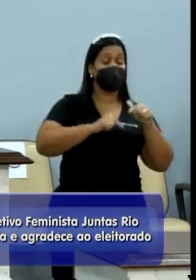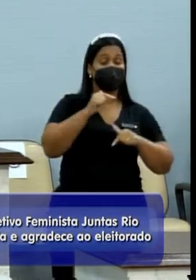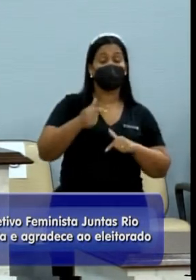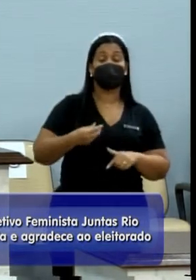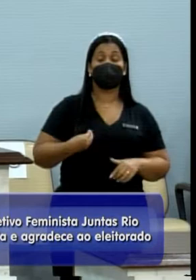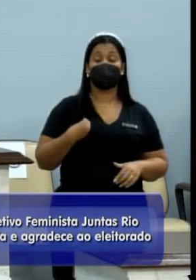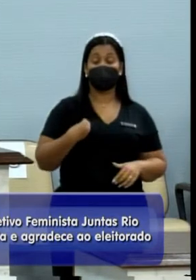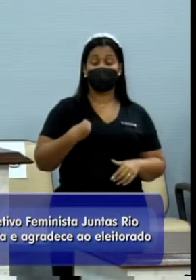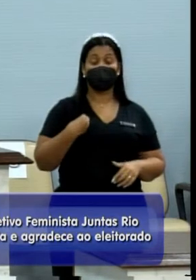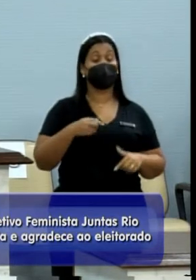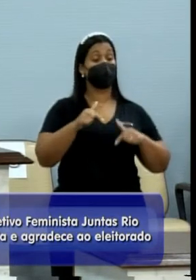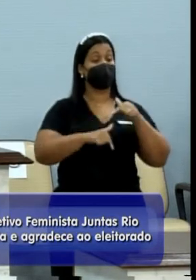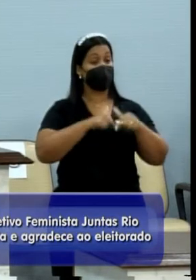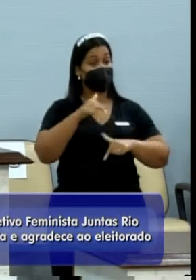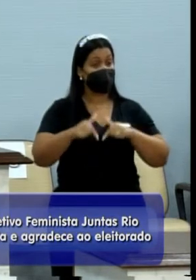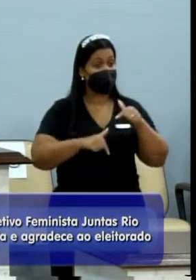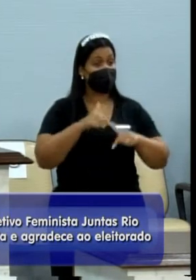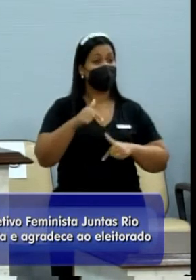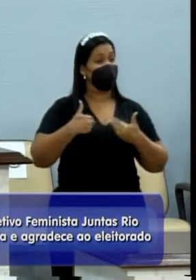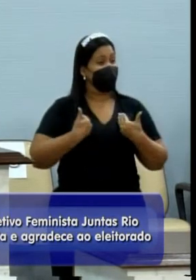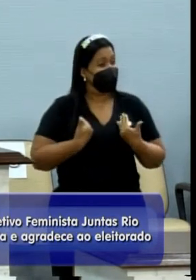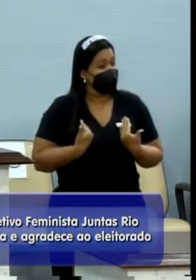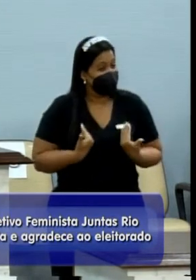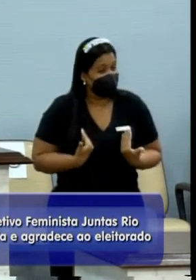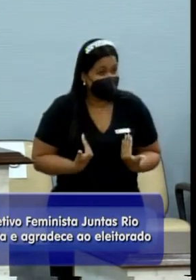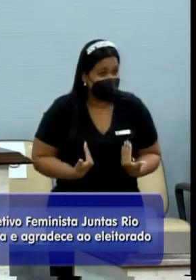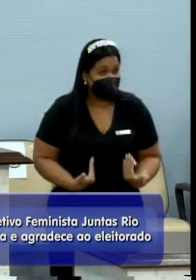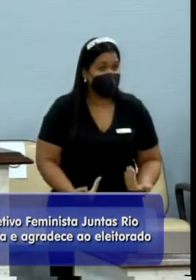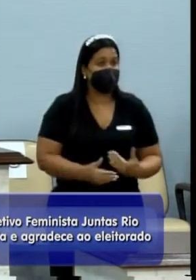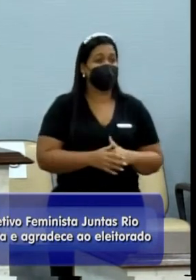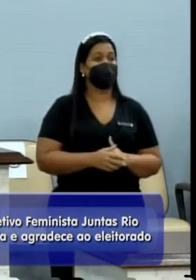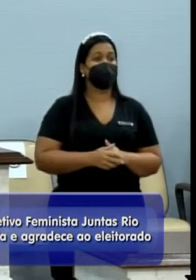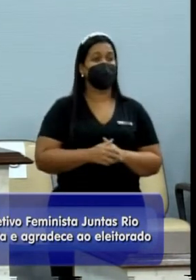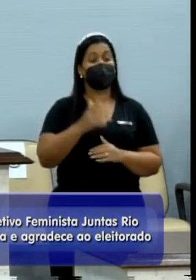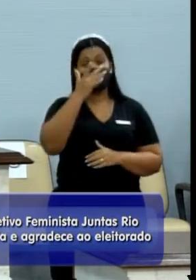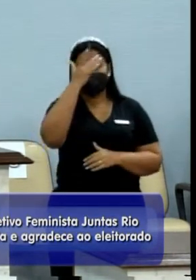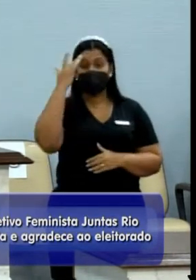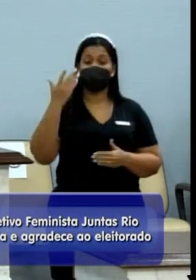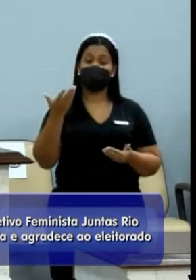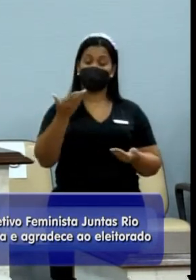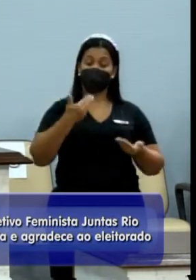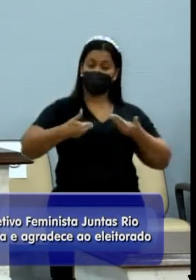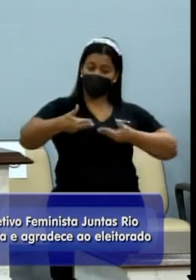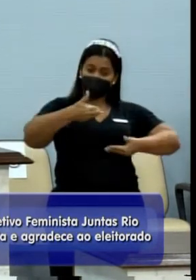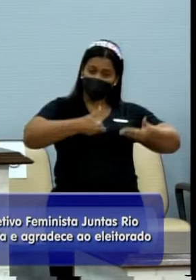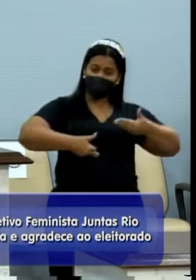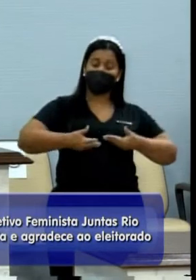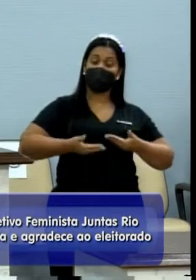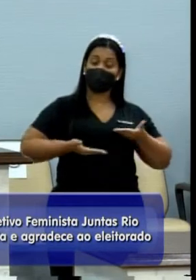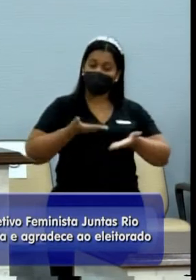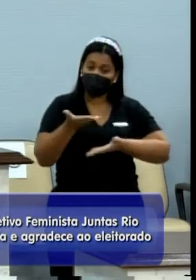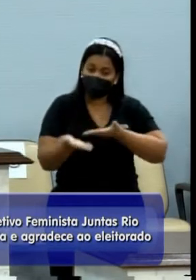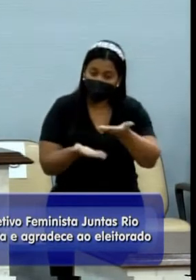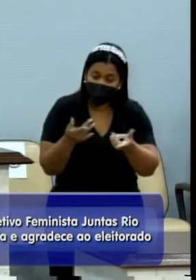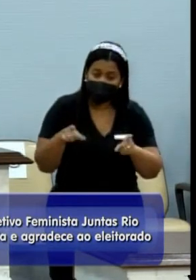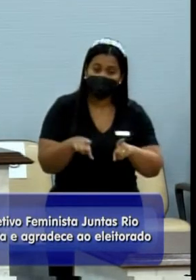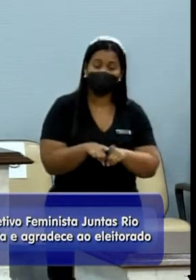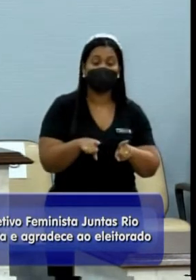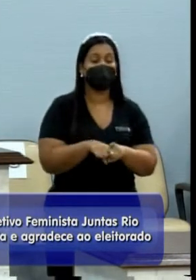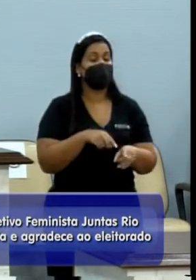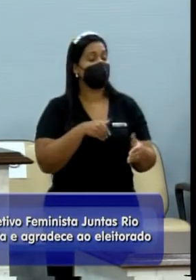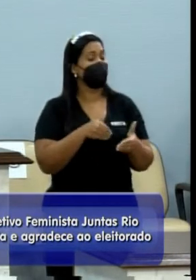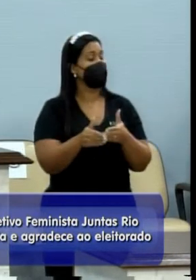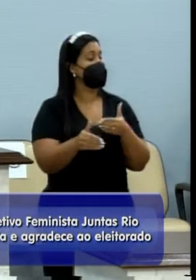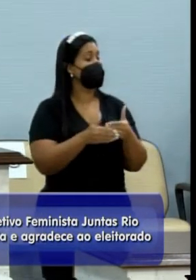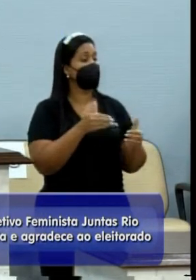vida de trabalho tão cansativa e exaustiva, e ter alguém para nos cuidar e que a gente possa cuidar também, independente de